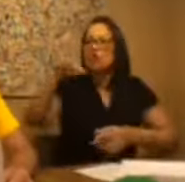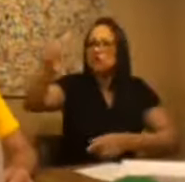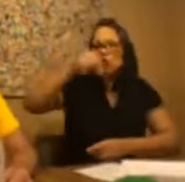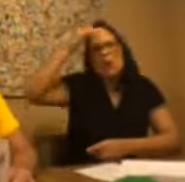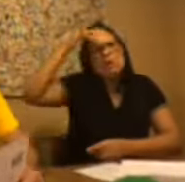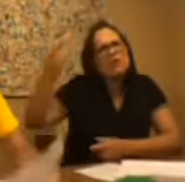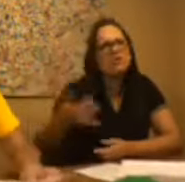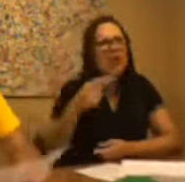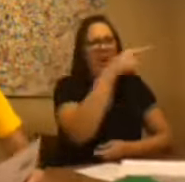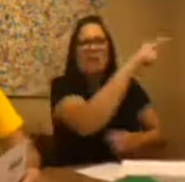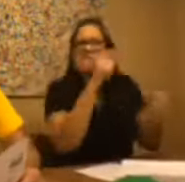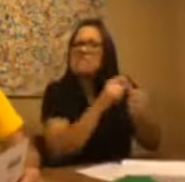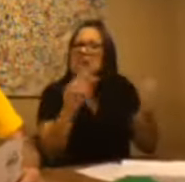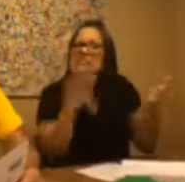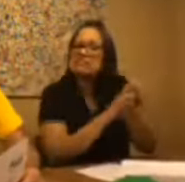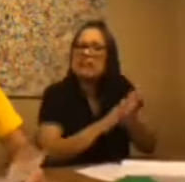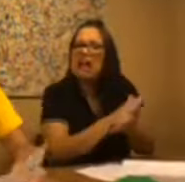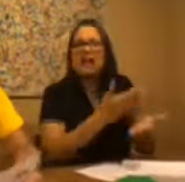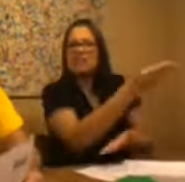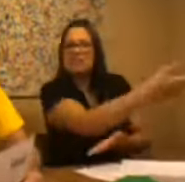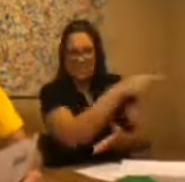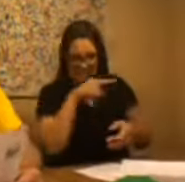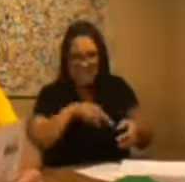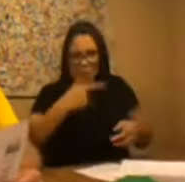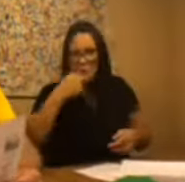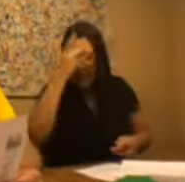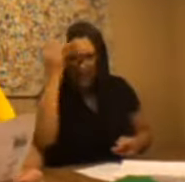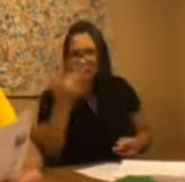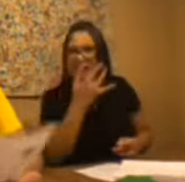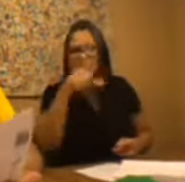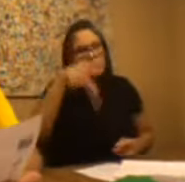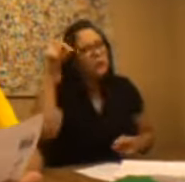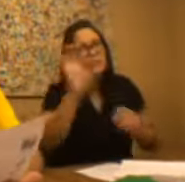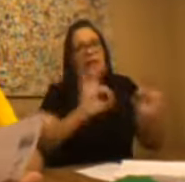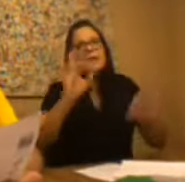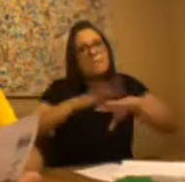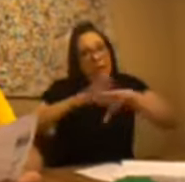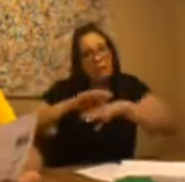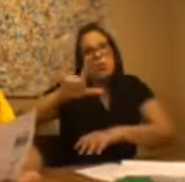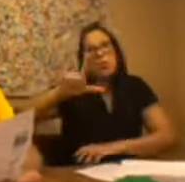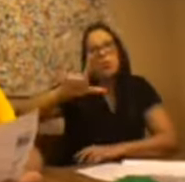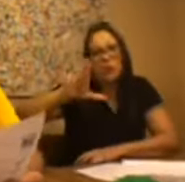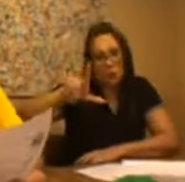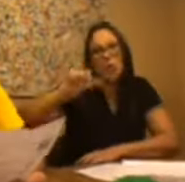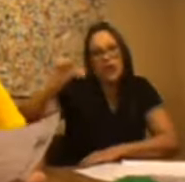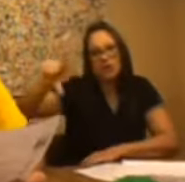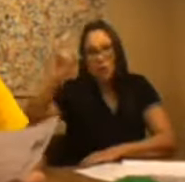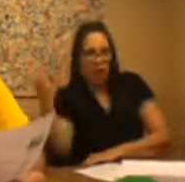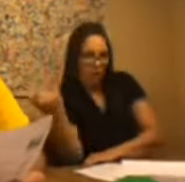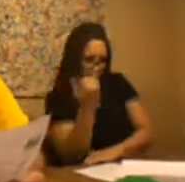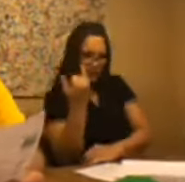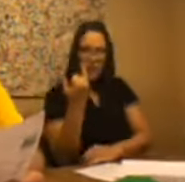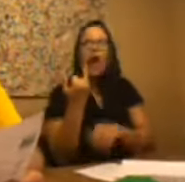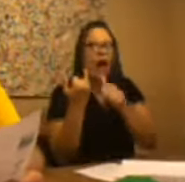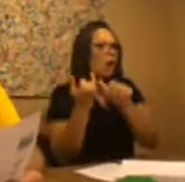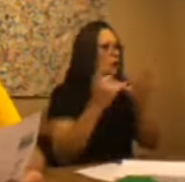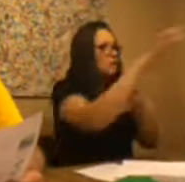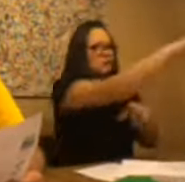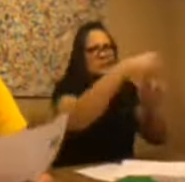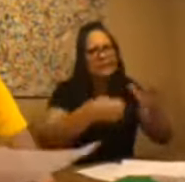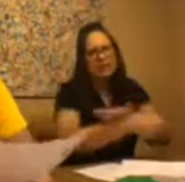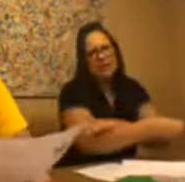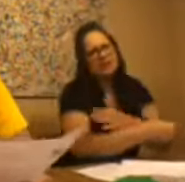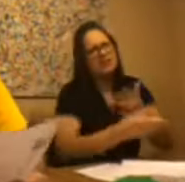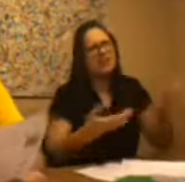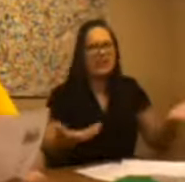ele vai até o lula que vai botar o lula ninguém agora se porventura eu desistir agora uma campanha